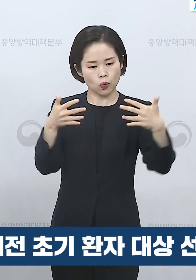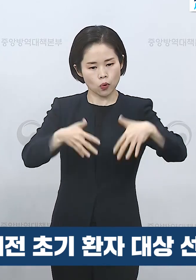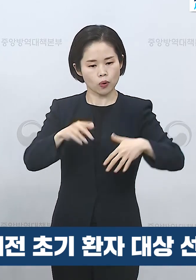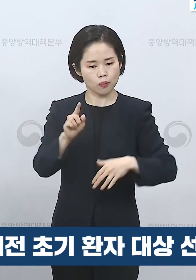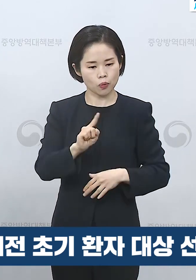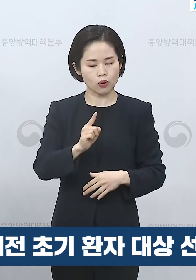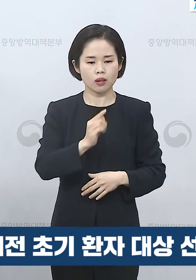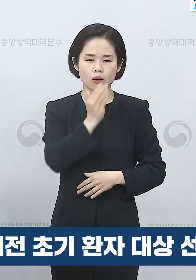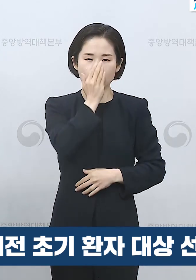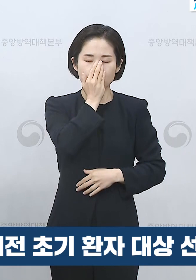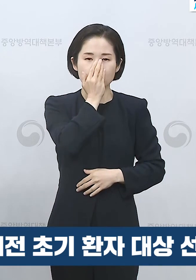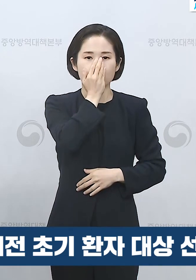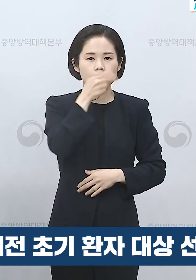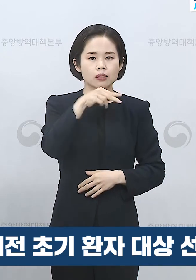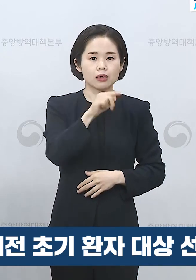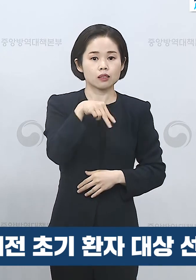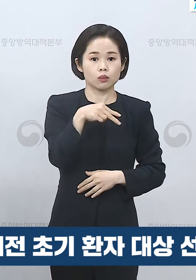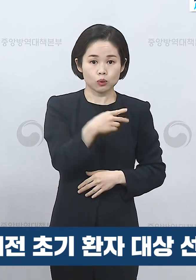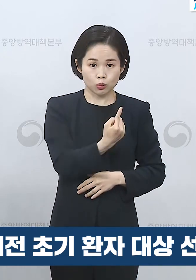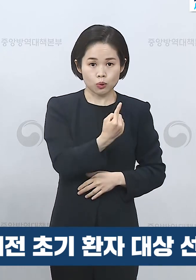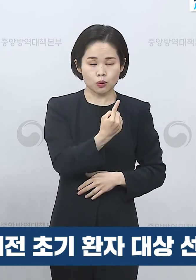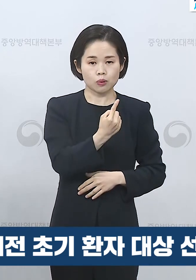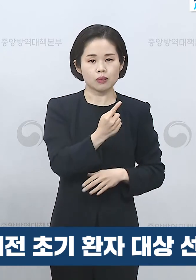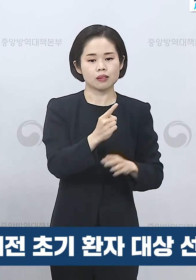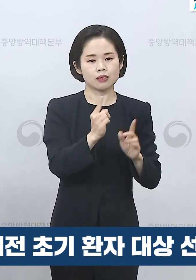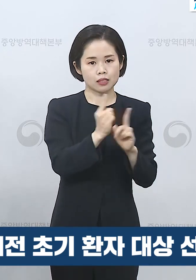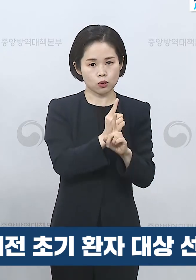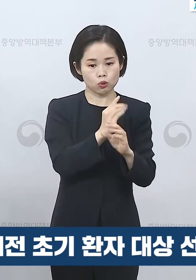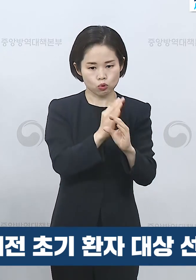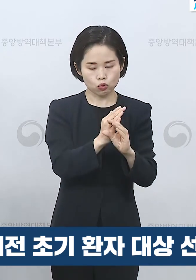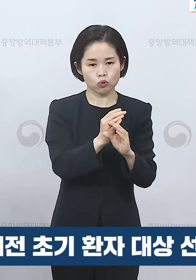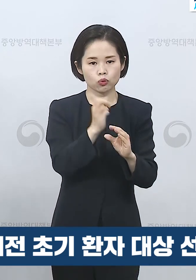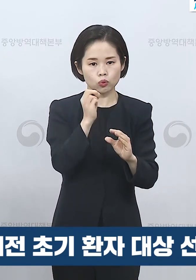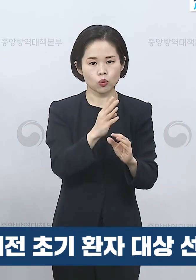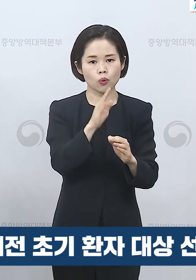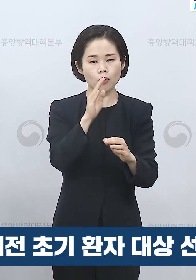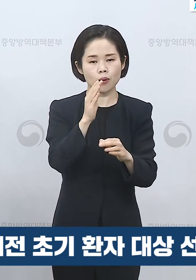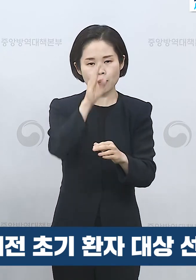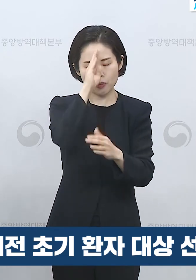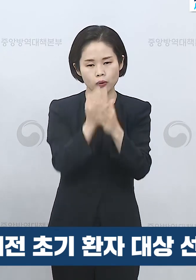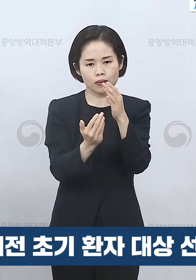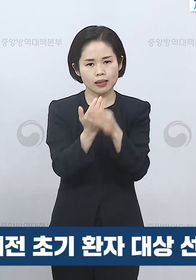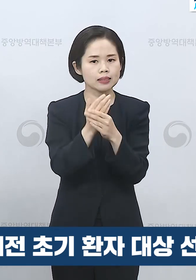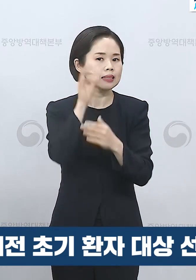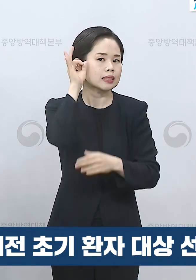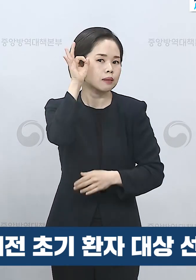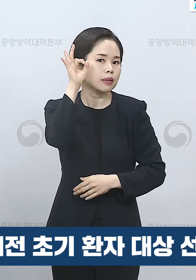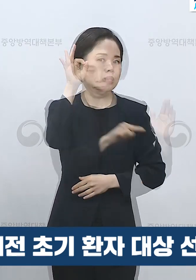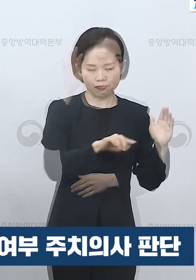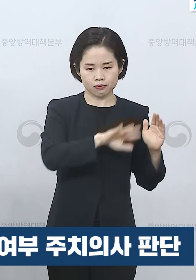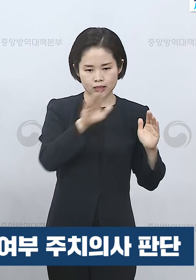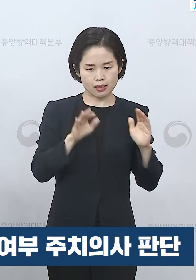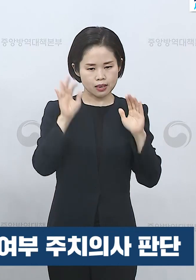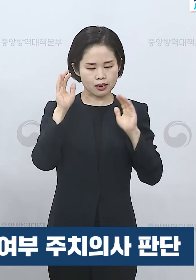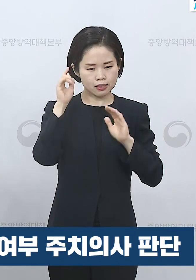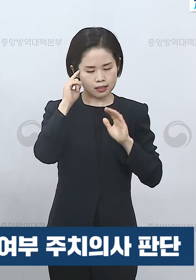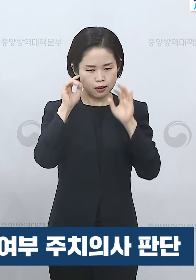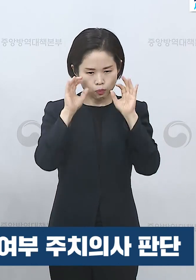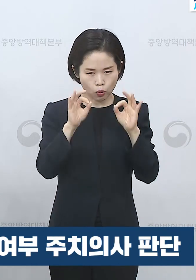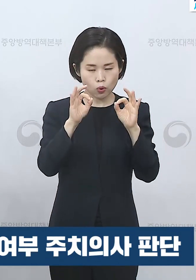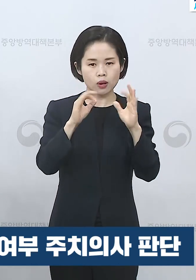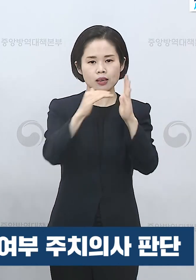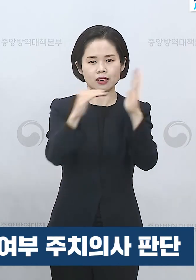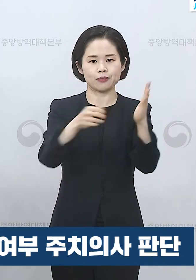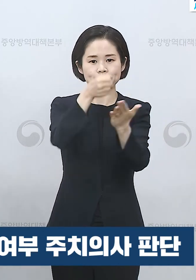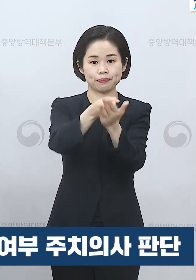지 열흘이 좀 안 된 초기 환자를 대상으로 치료하는 거를 치료 대상으로 선정을 했습니다.